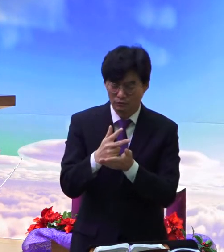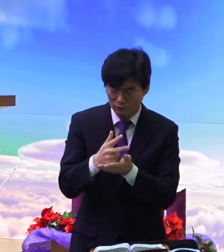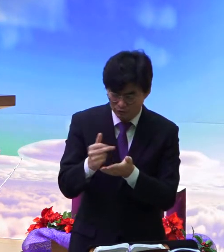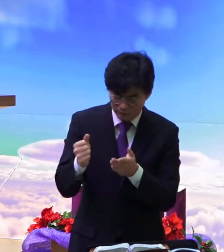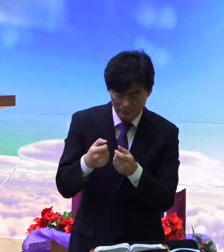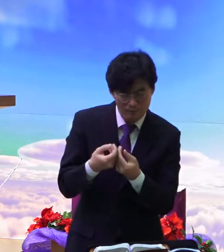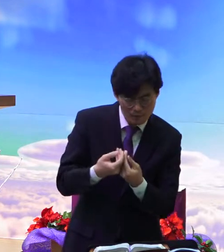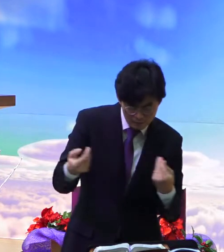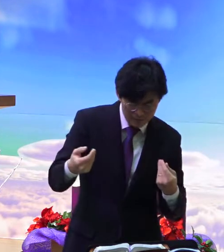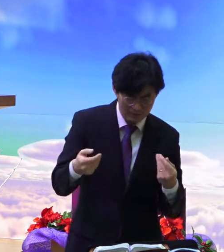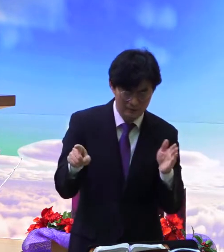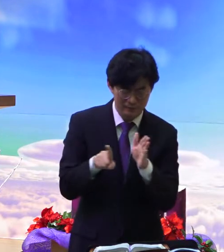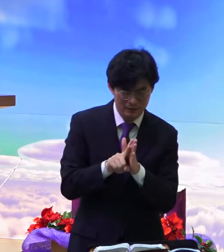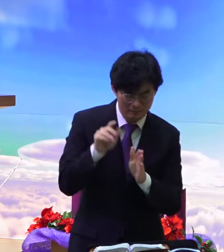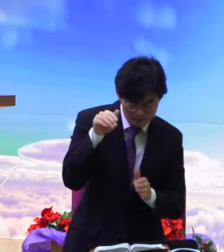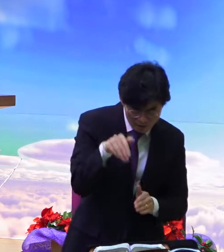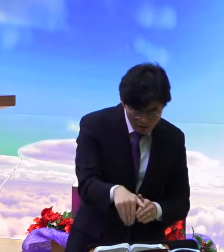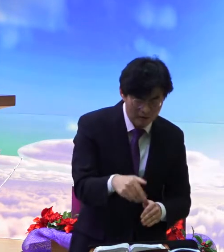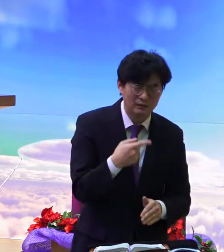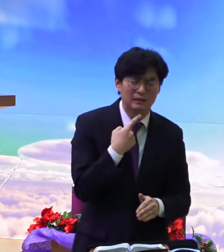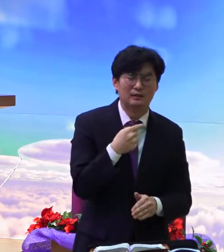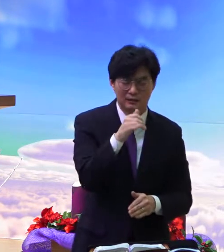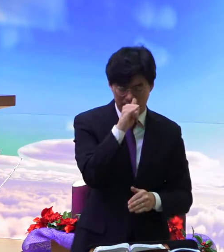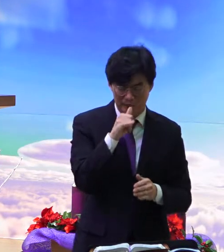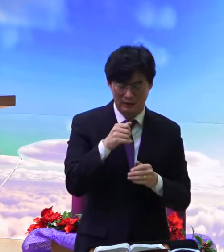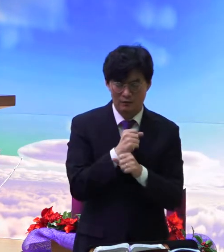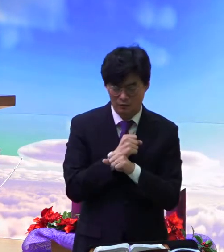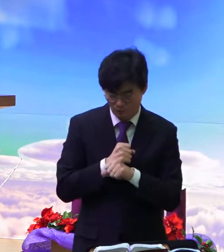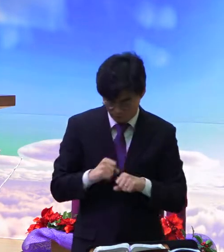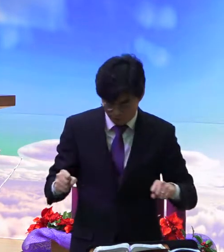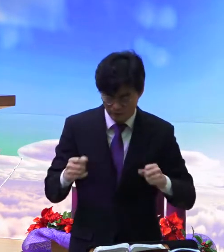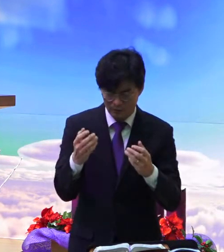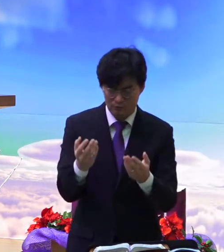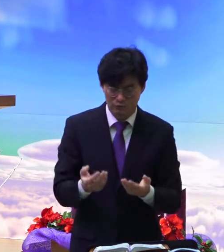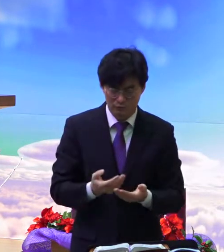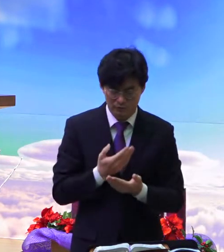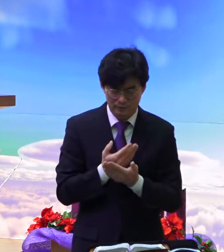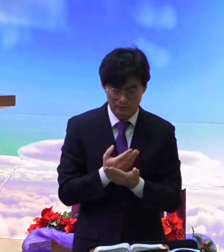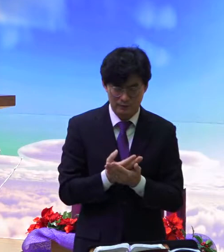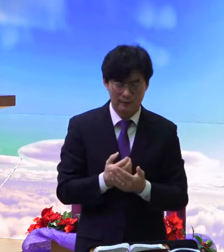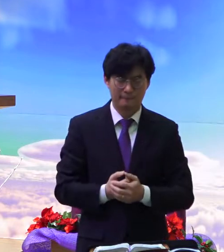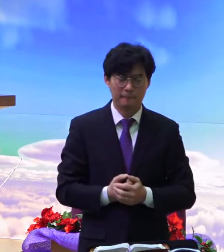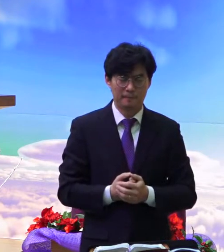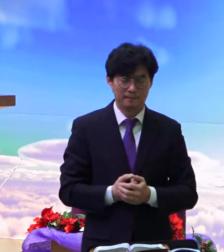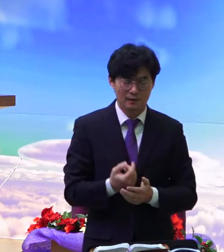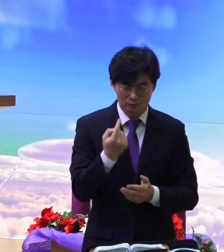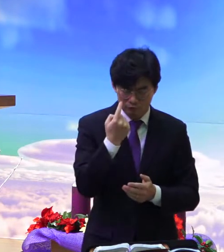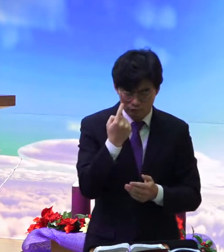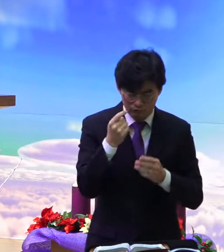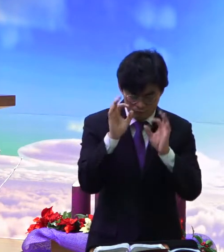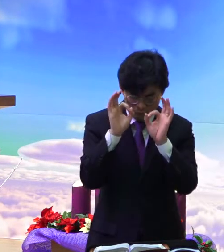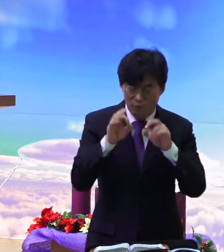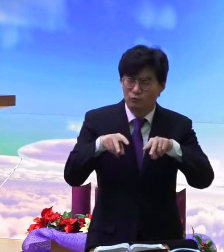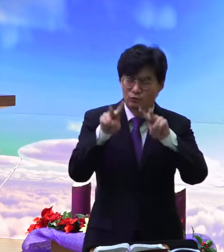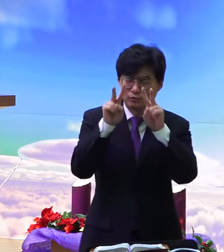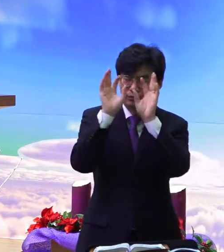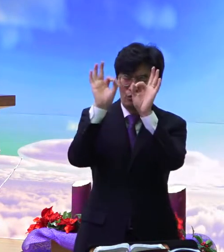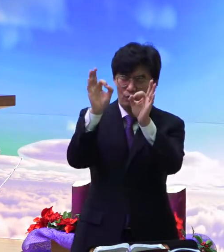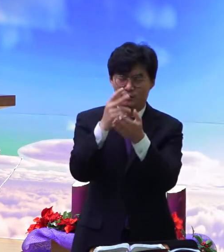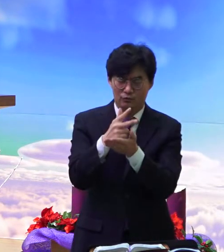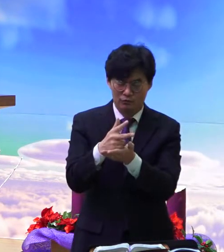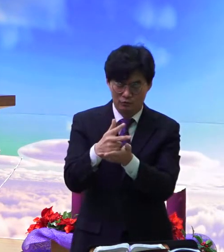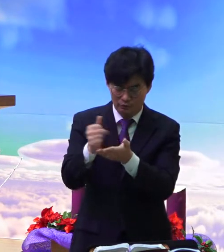믿음을 용서하여 주시옵소서. 눈을 들어 주님을 바라보게